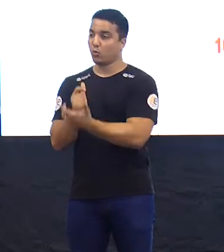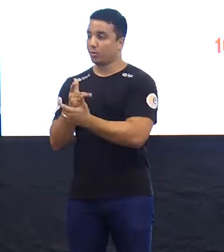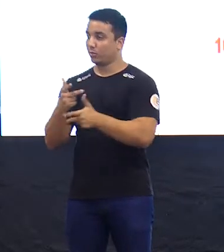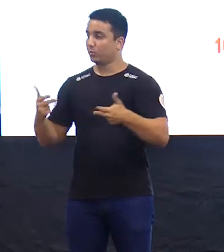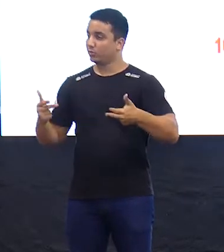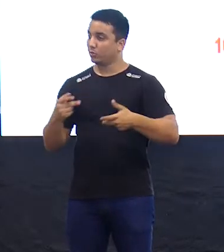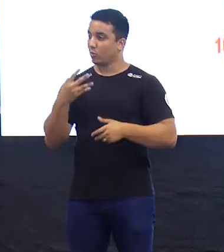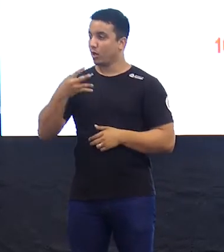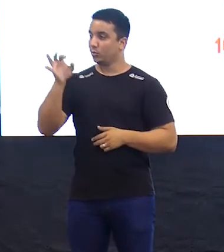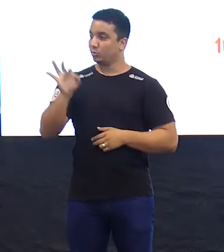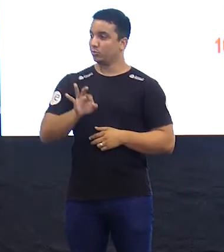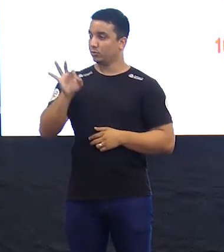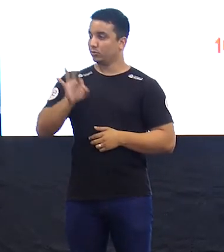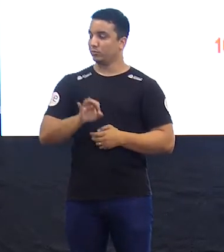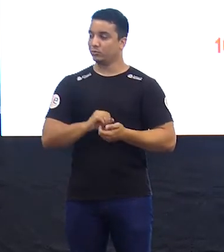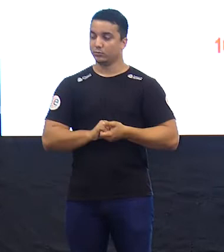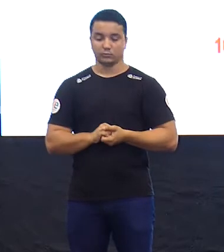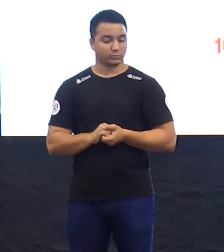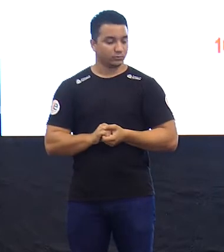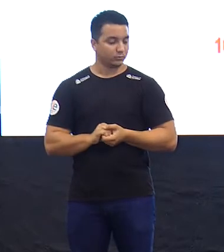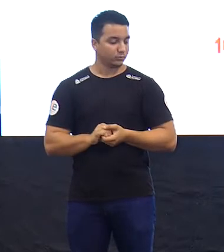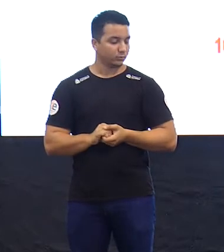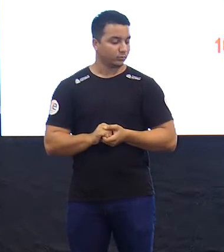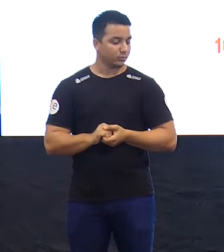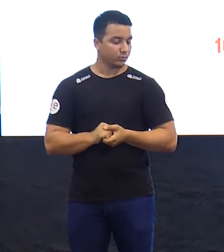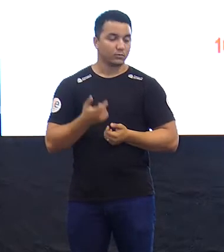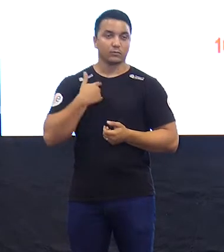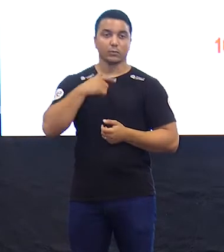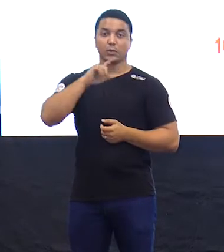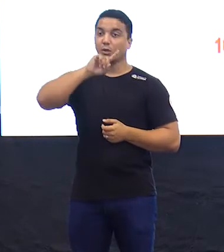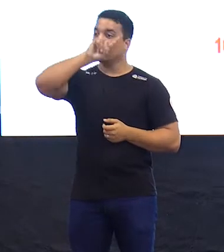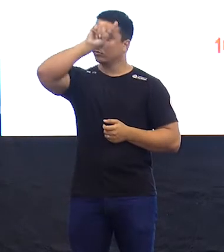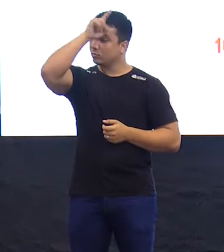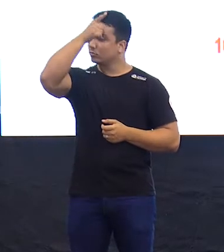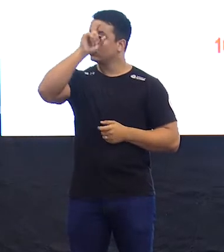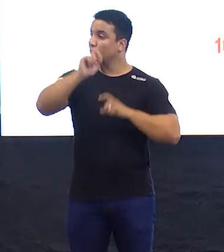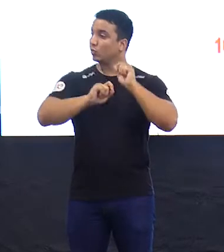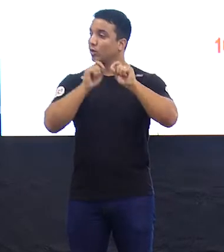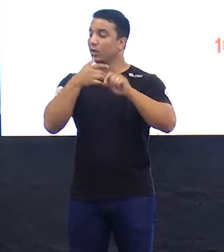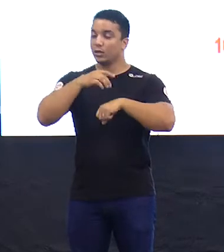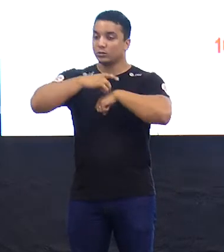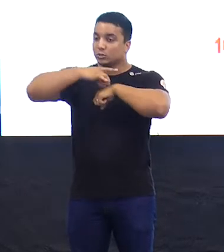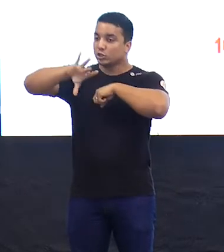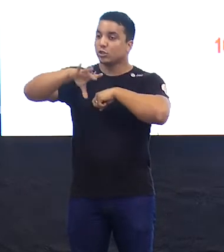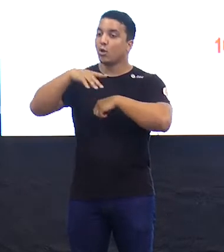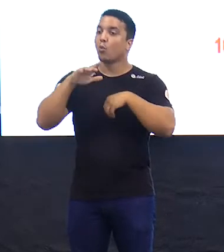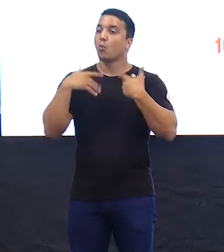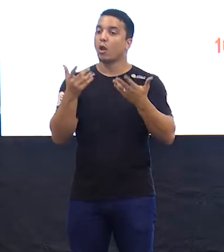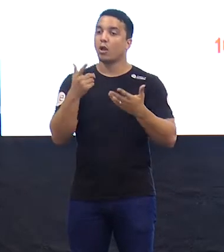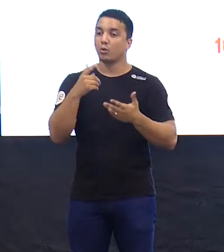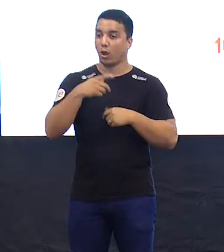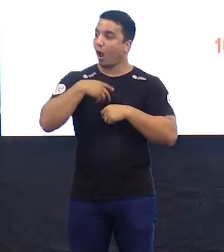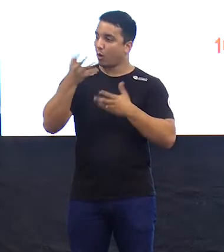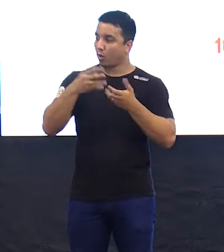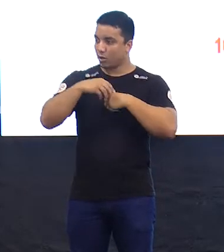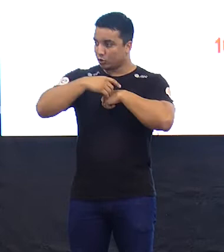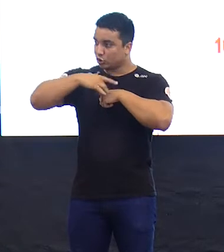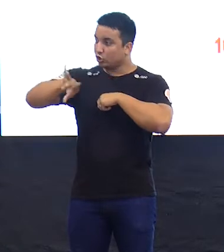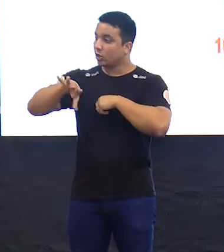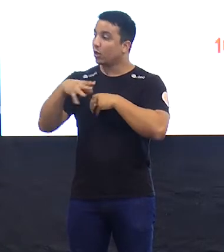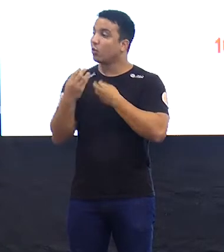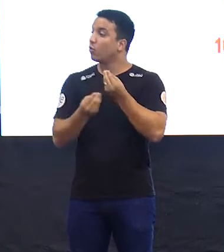compra. Então, eu inventei qual é a dica mágica que o Pedro está dando para vocês.